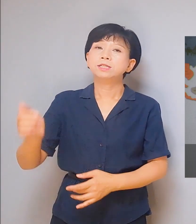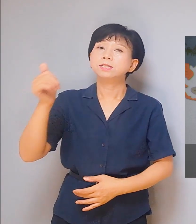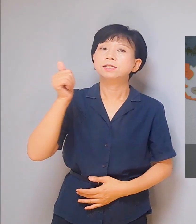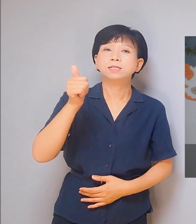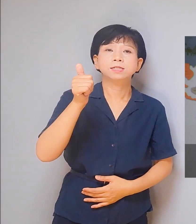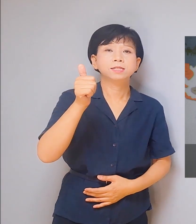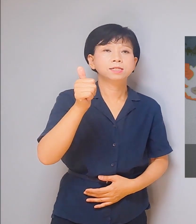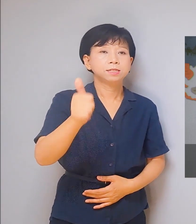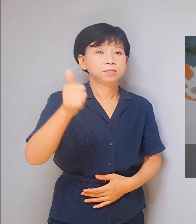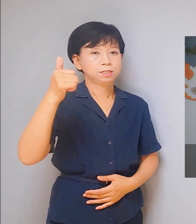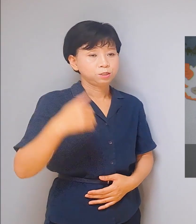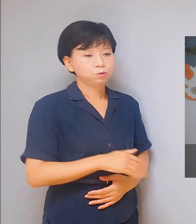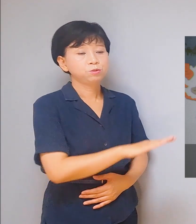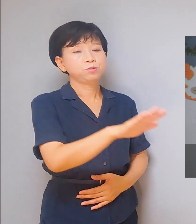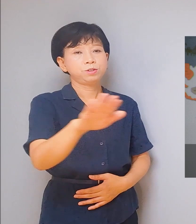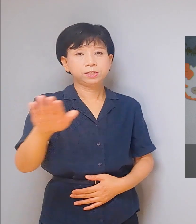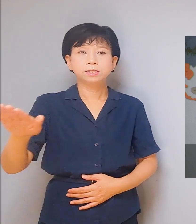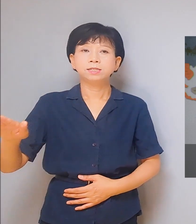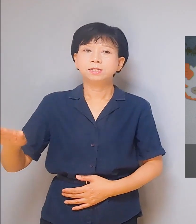예수는